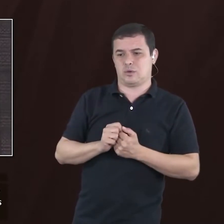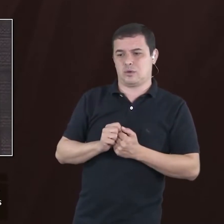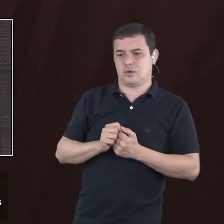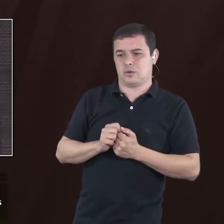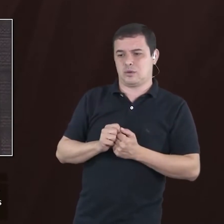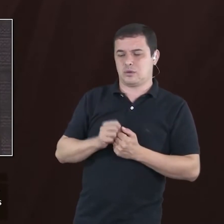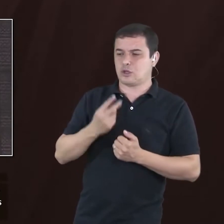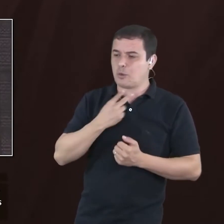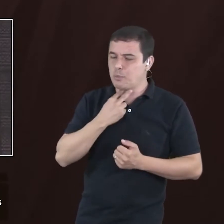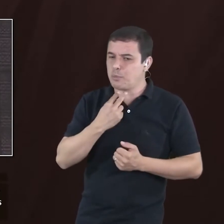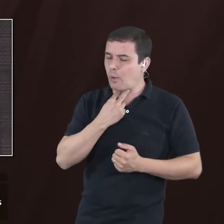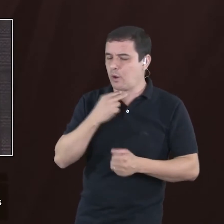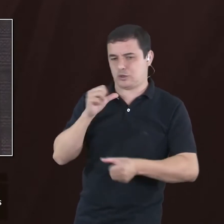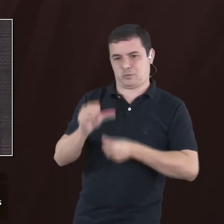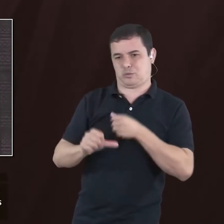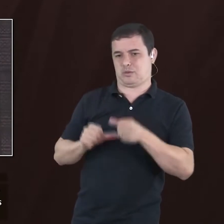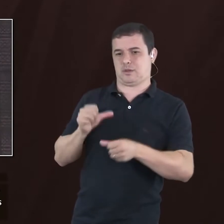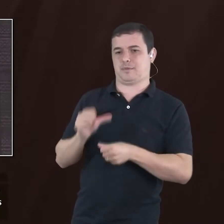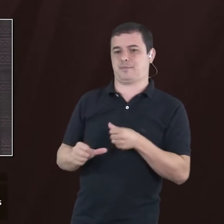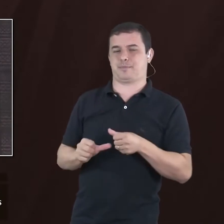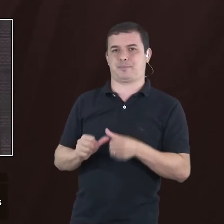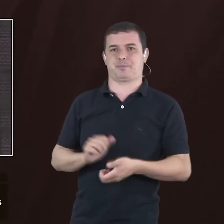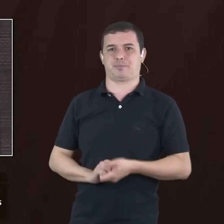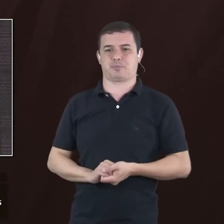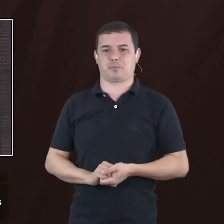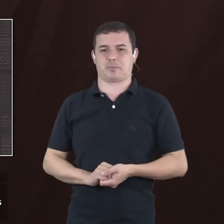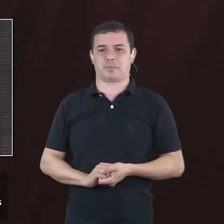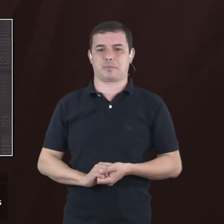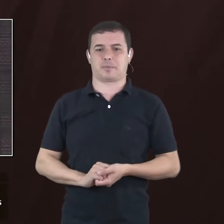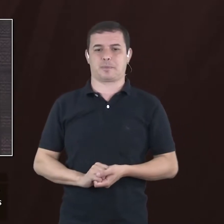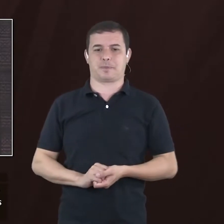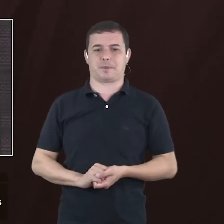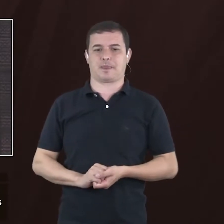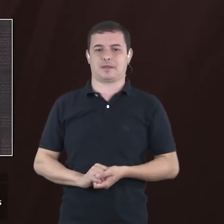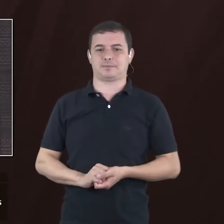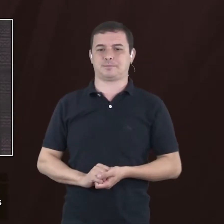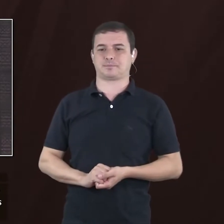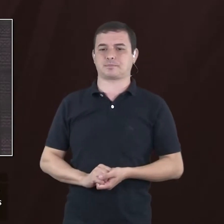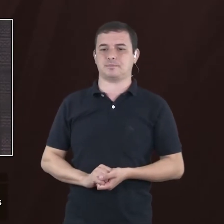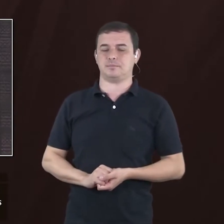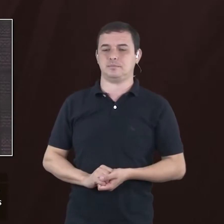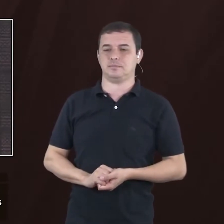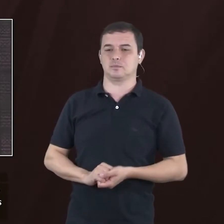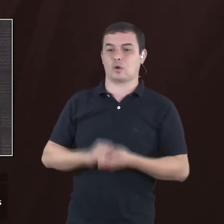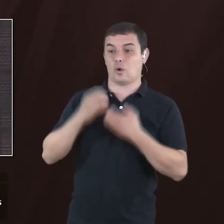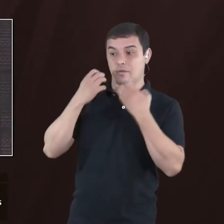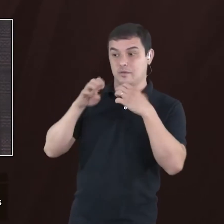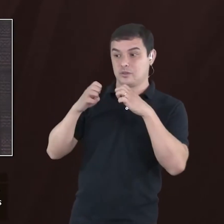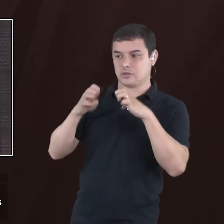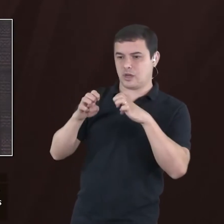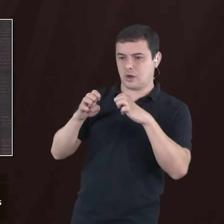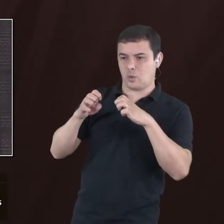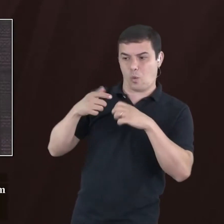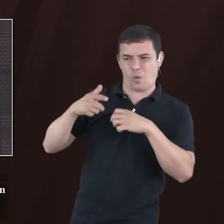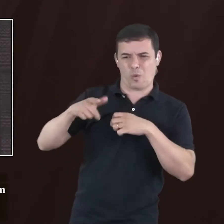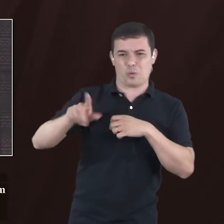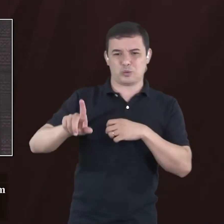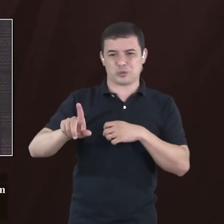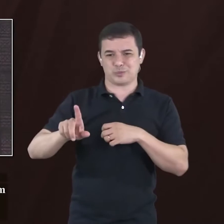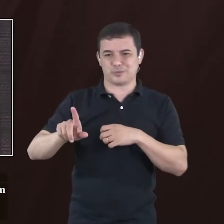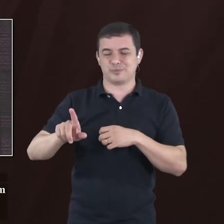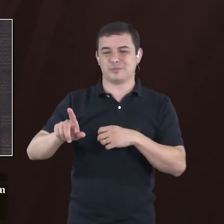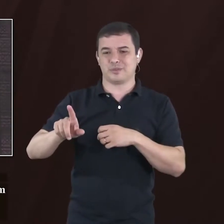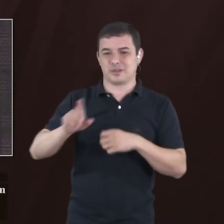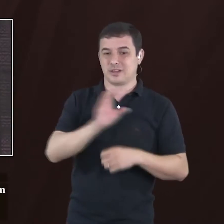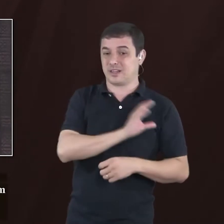já temos pregado, seja anátema. Assim como já dissemos e agora repito: se alguém vos prega que vá além